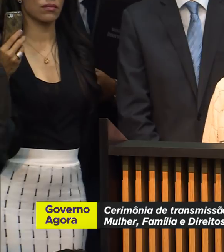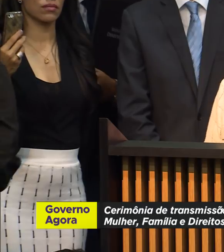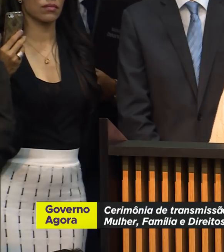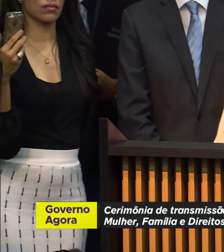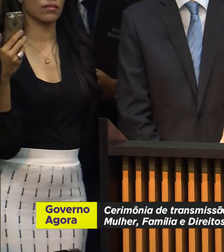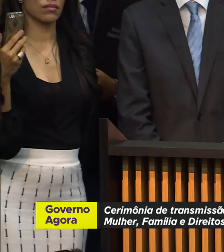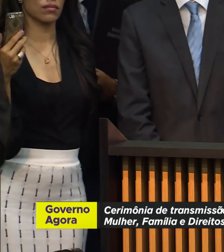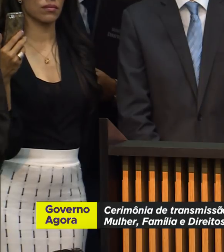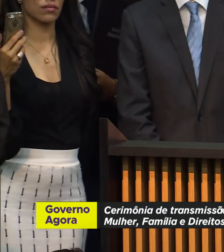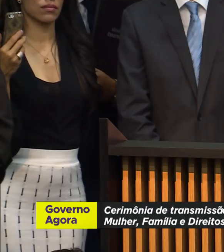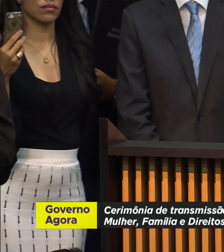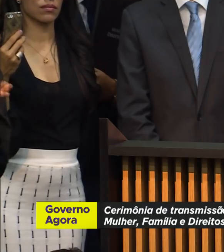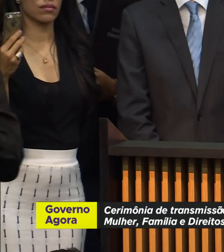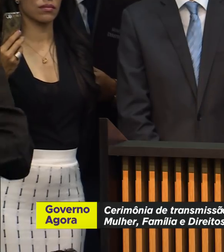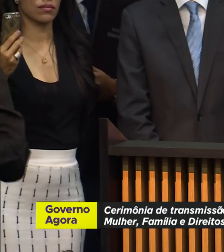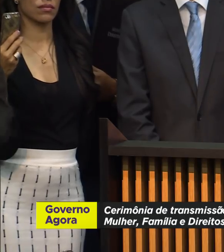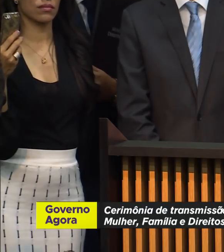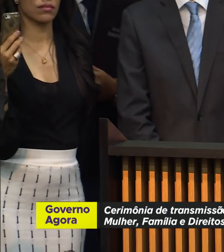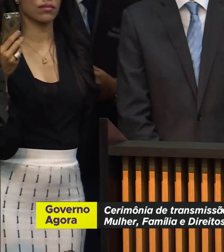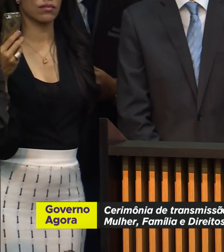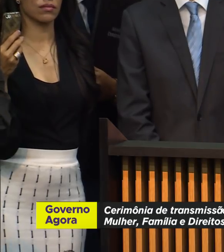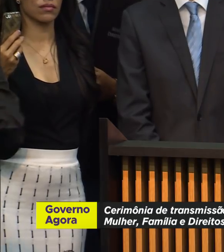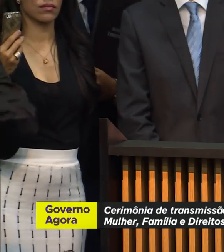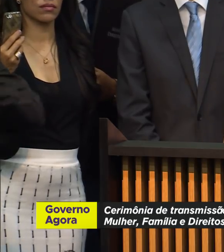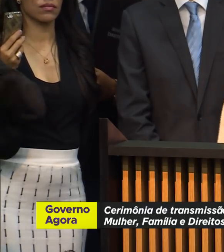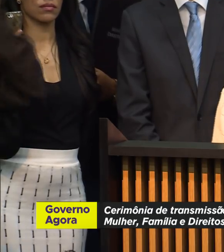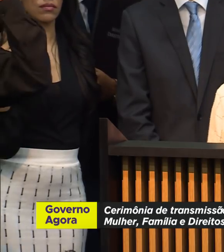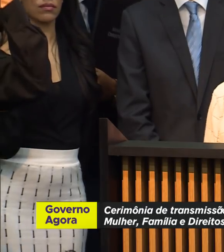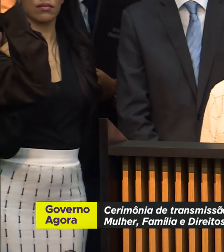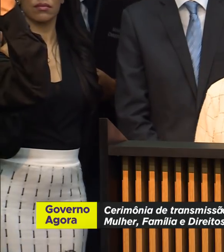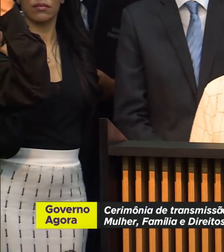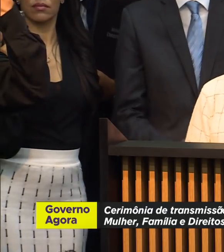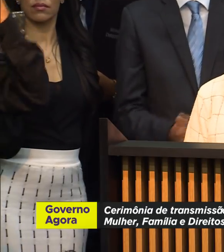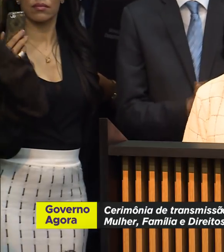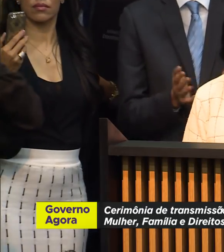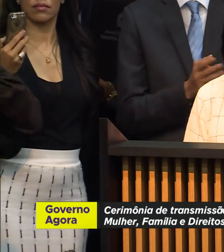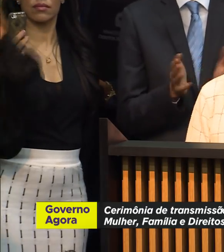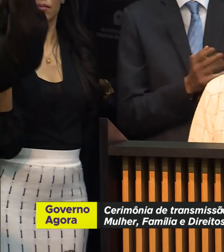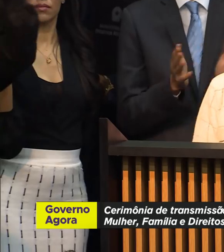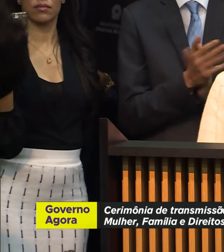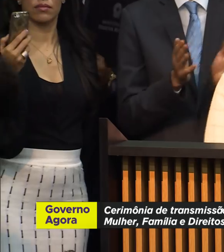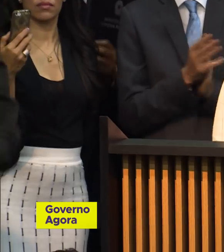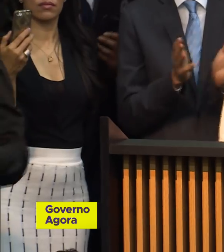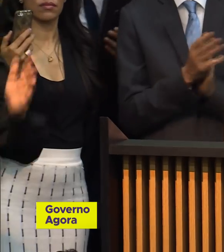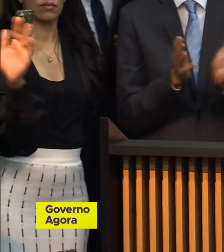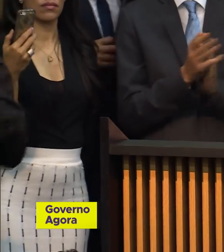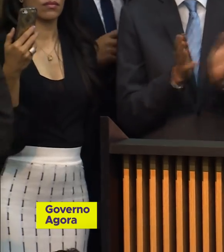Eis que surge o Ministério da Vida e da Alegria. Sejam todos vocês bem-vindos.